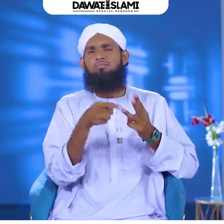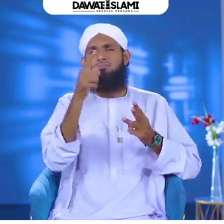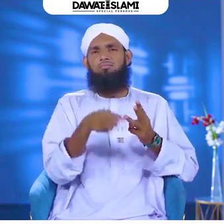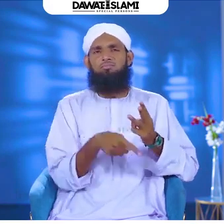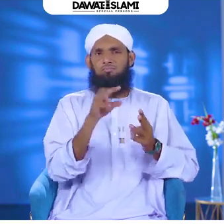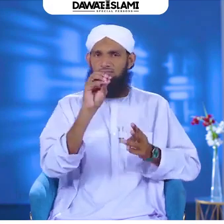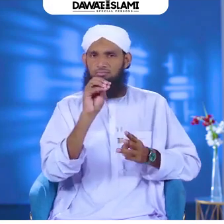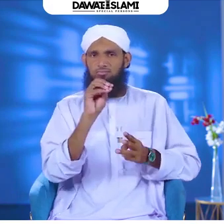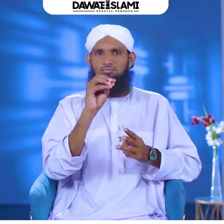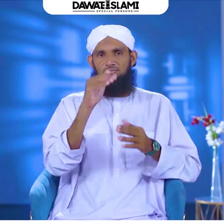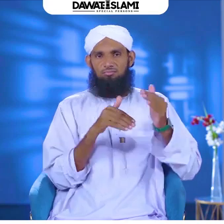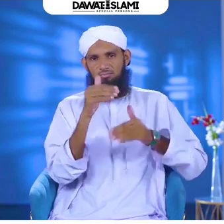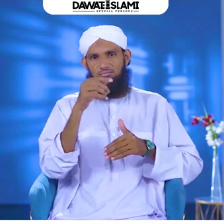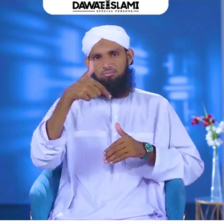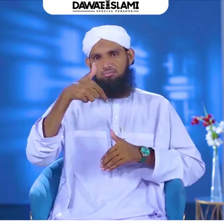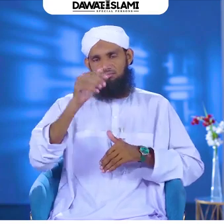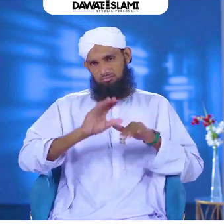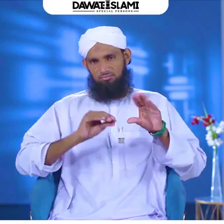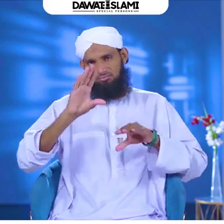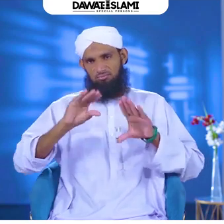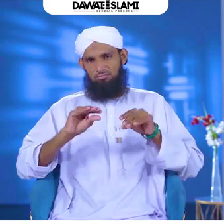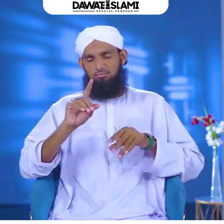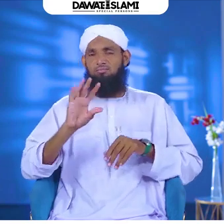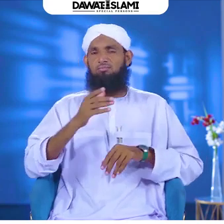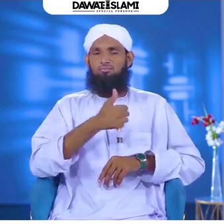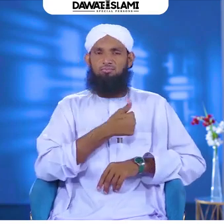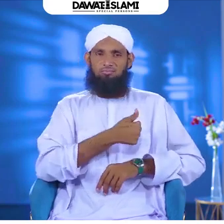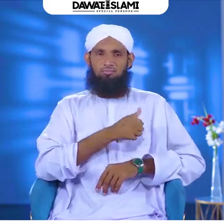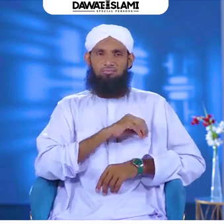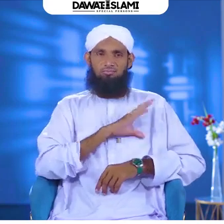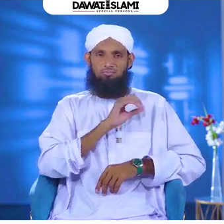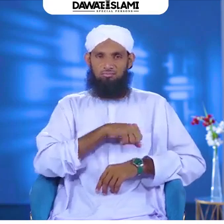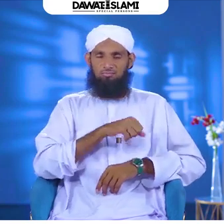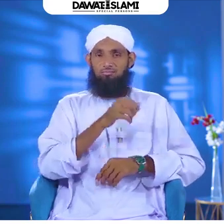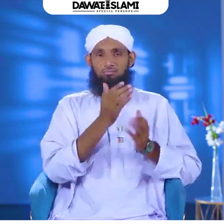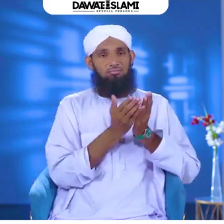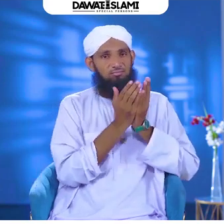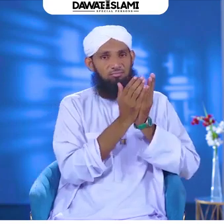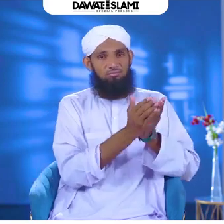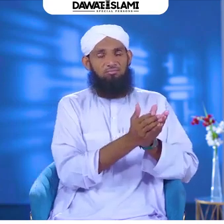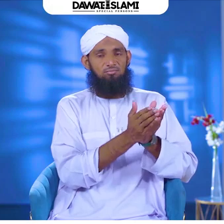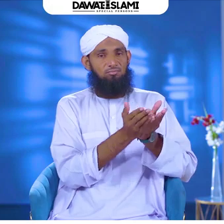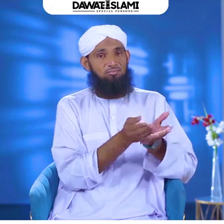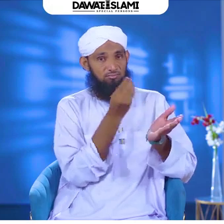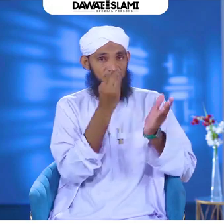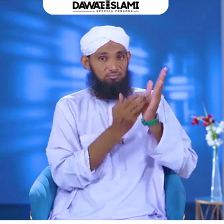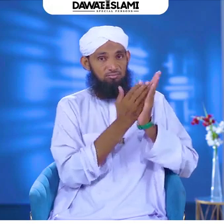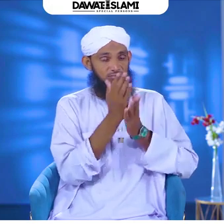7 موجود ہیں. تو کوئی بھی نیک عمل ہو تو اس میں سے یہ ایک جو آپ نے ارشاد فرمایا دعائے مغفرت کے حوالے سے، کہ ایک تو من علم ينتفع